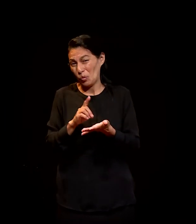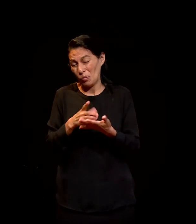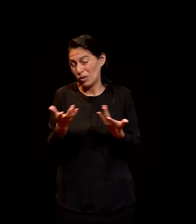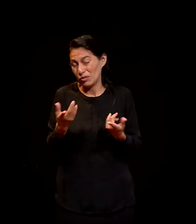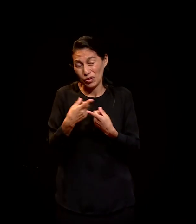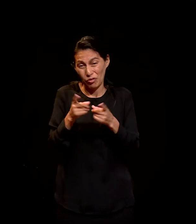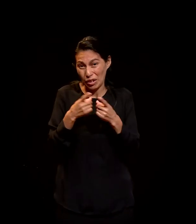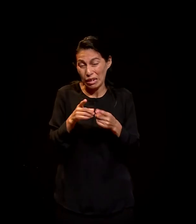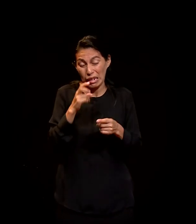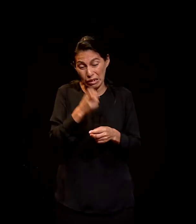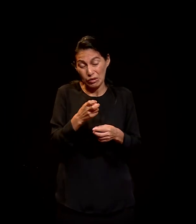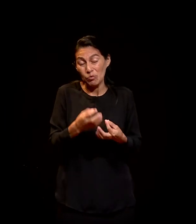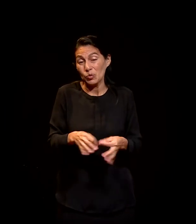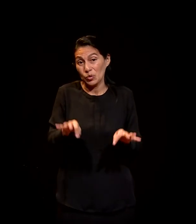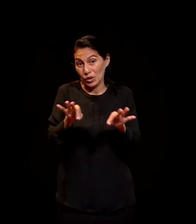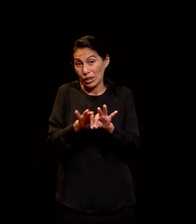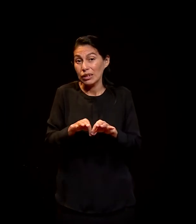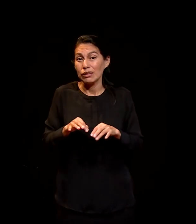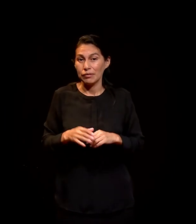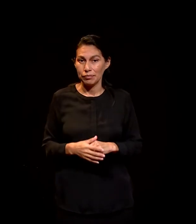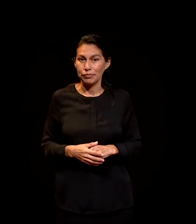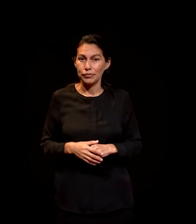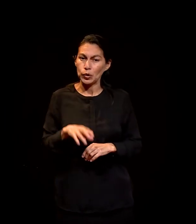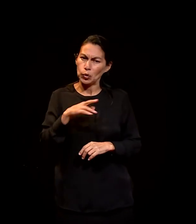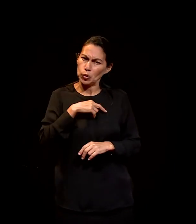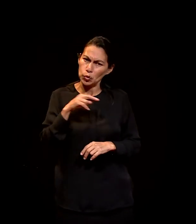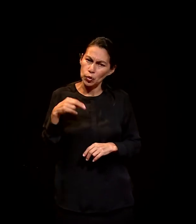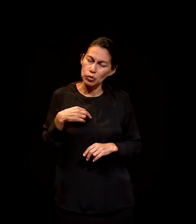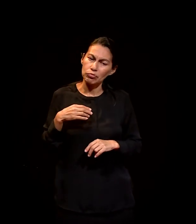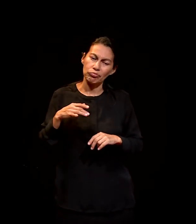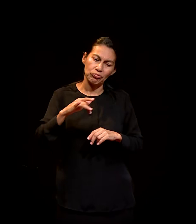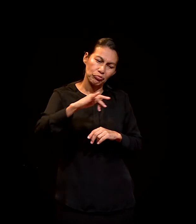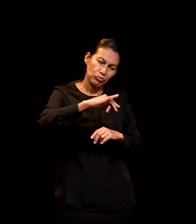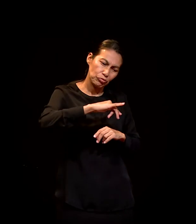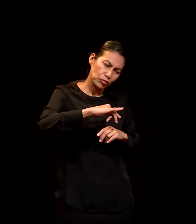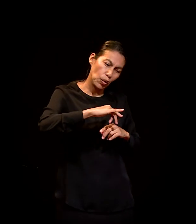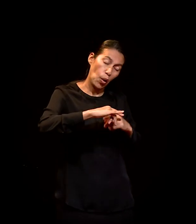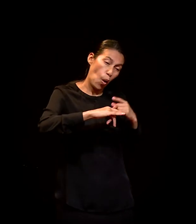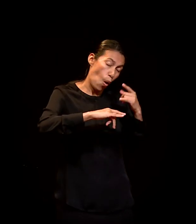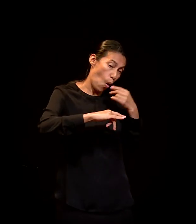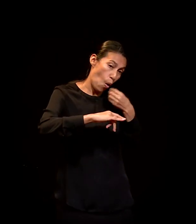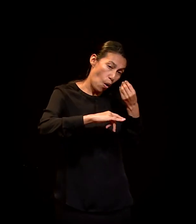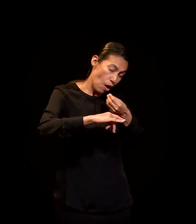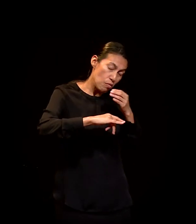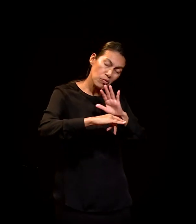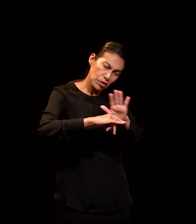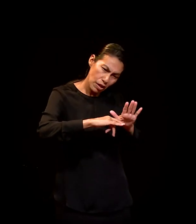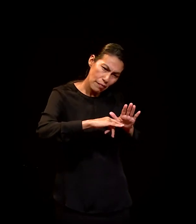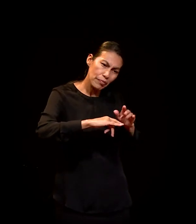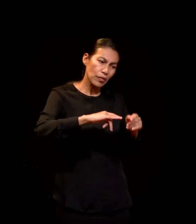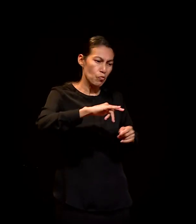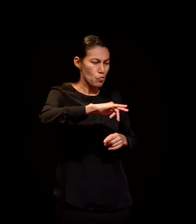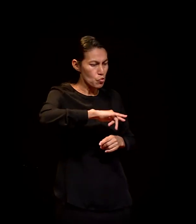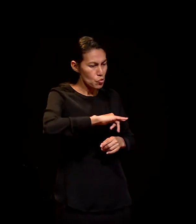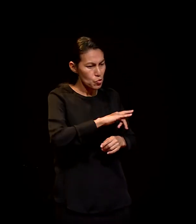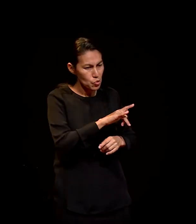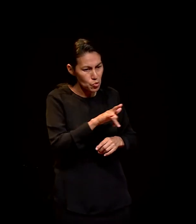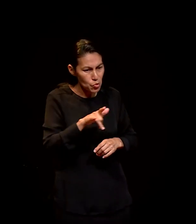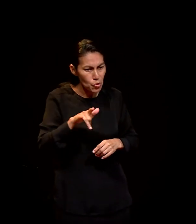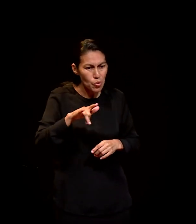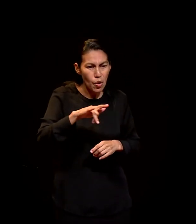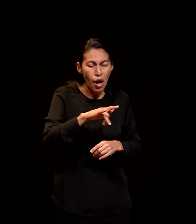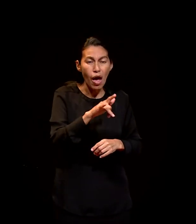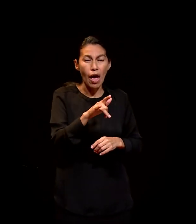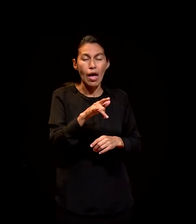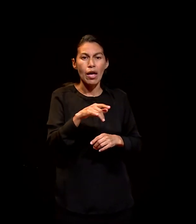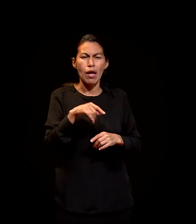muy importante entonces pues nos regresamos este llegamos a la aduana y